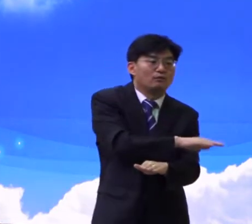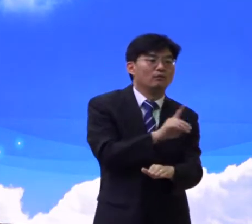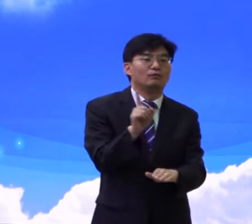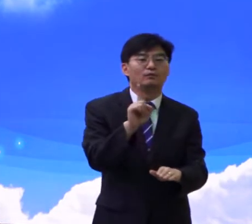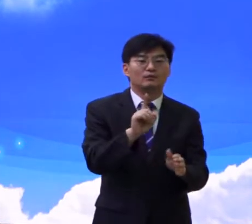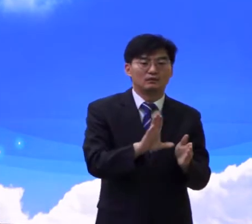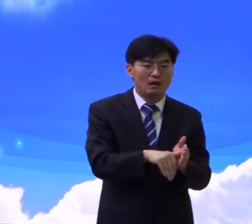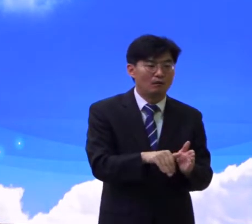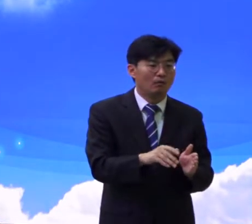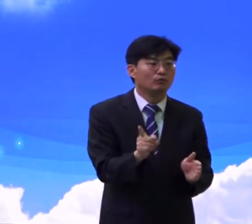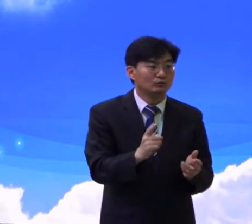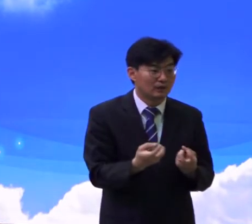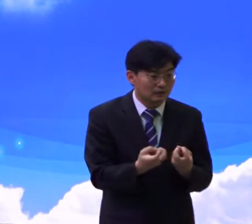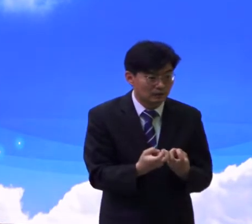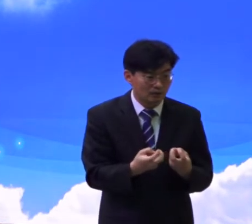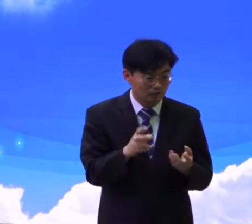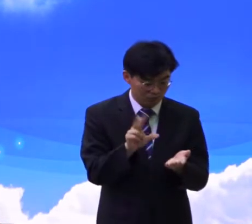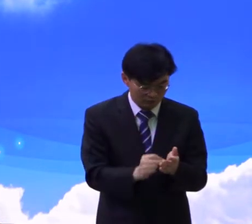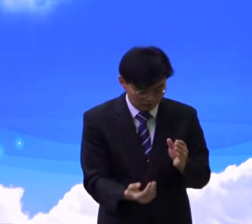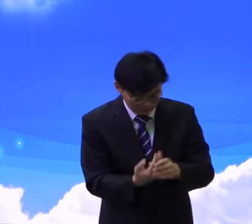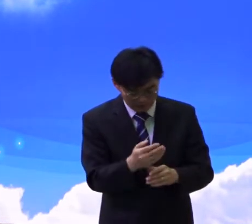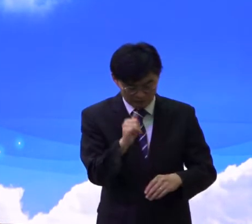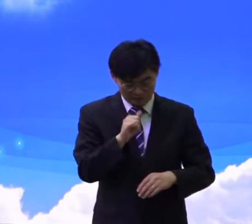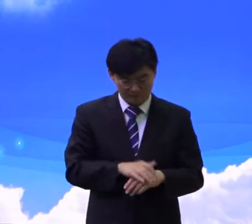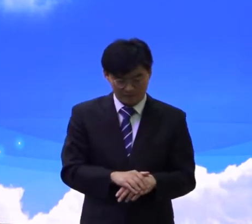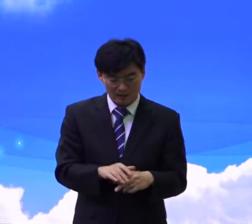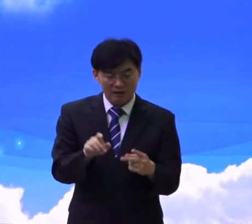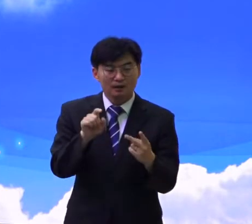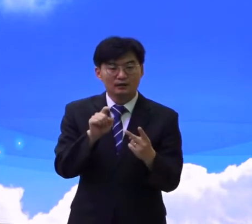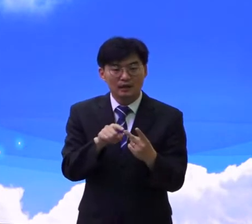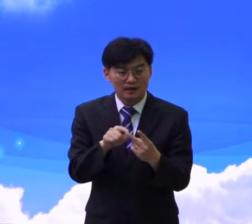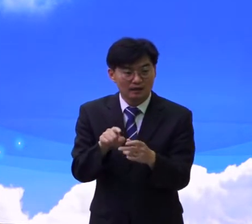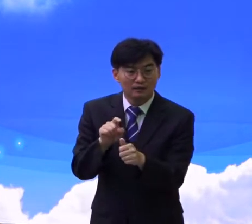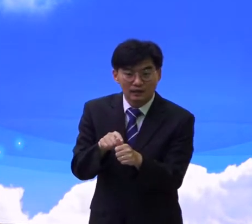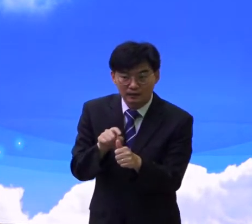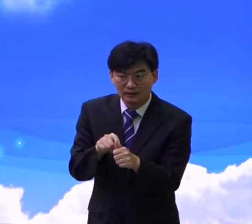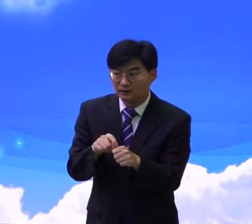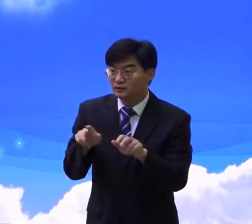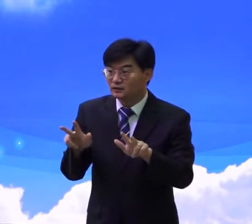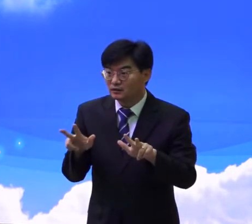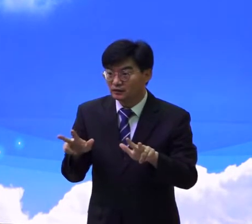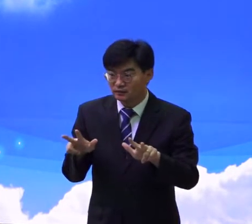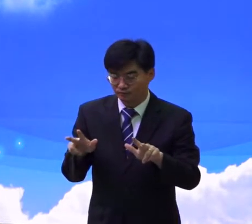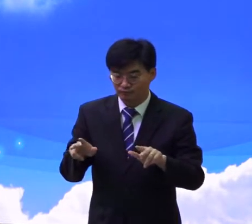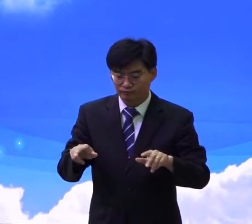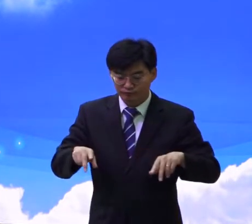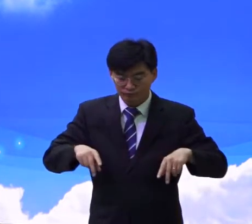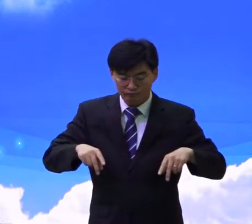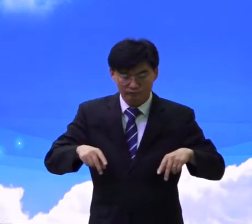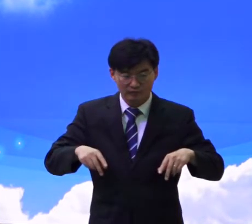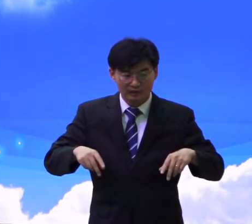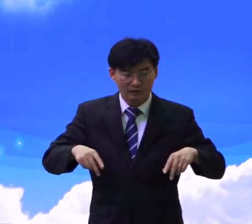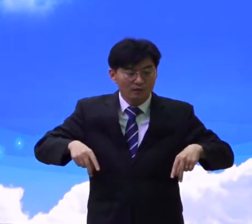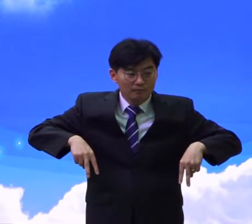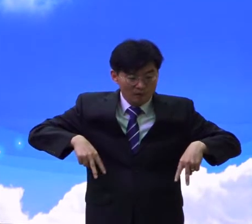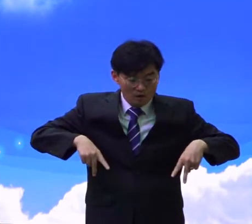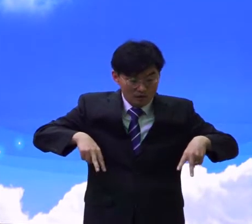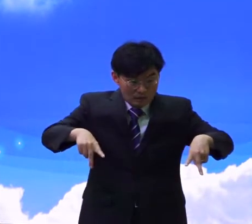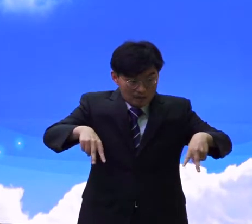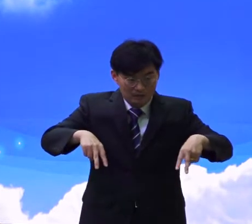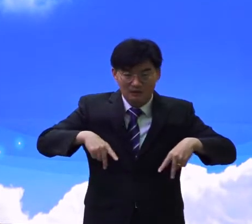하나님은 예레미야가 지금 하고 있는 사역을 보행자와 함께 달리는 길과 보행자와 함께